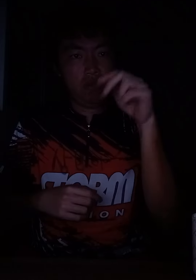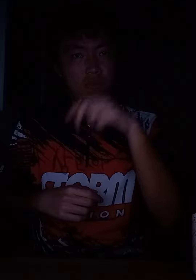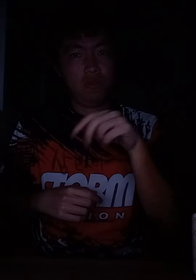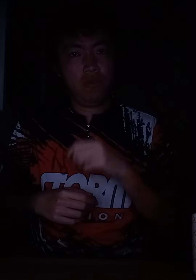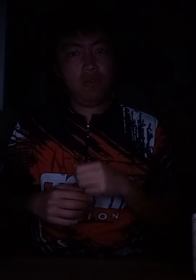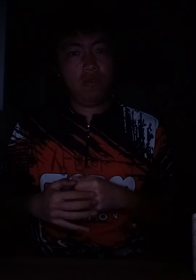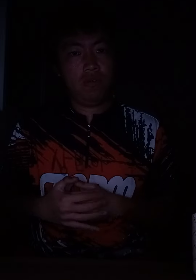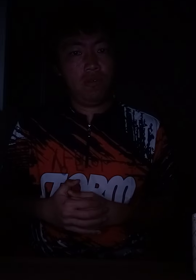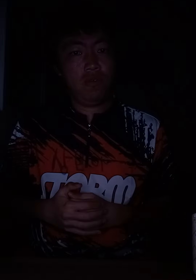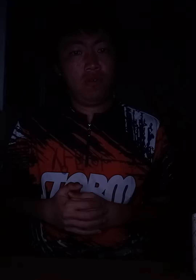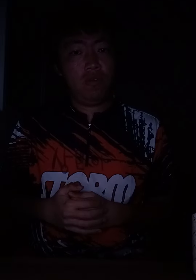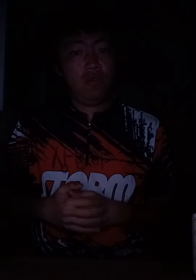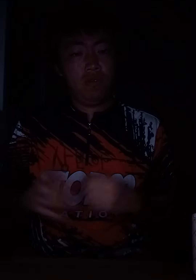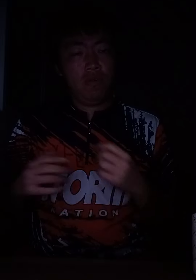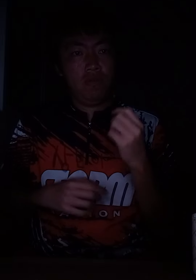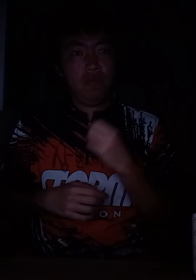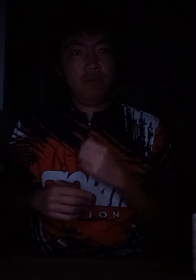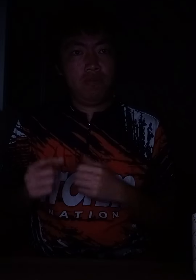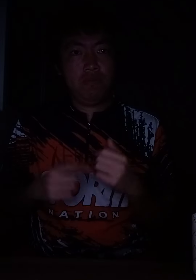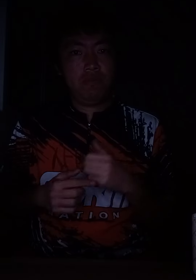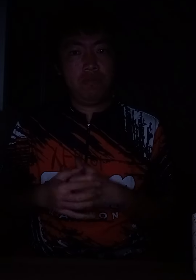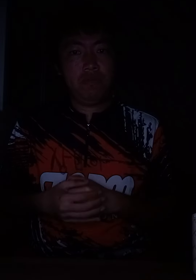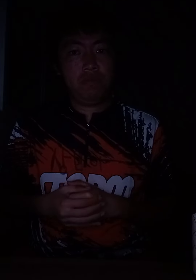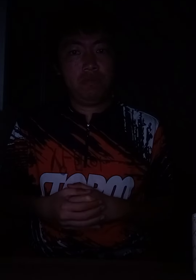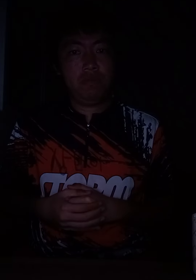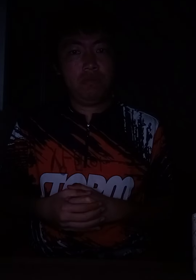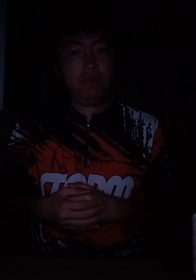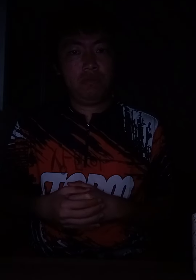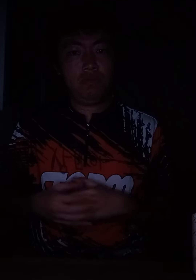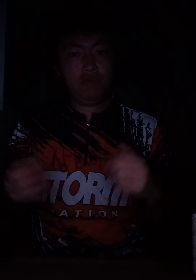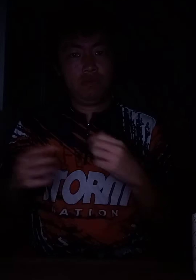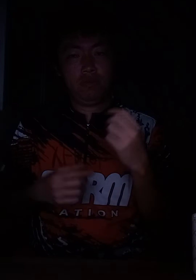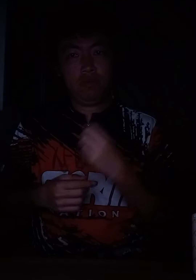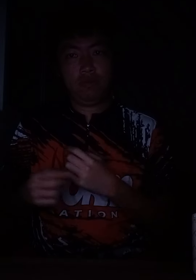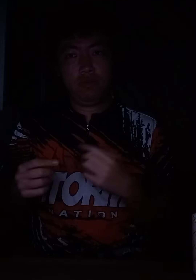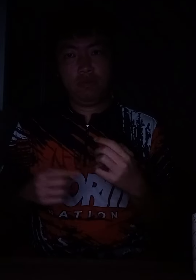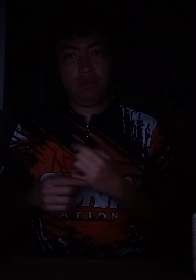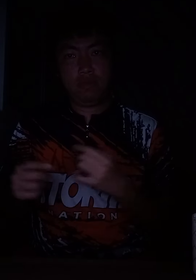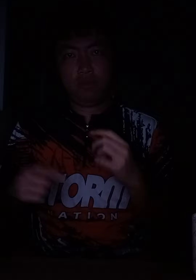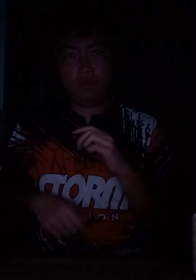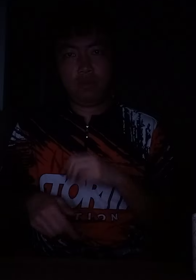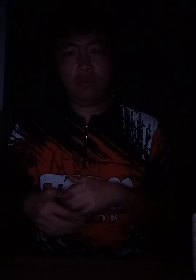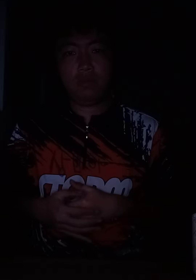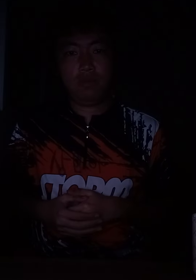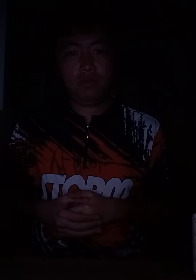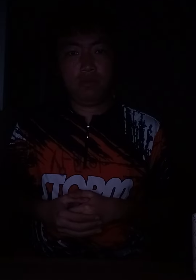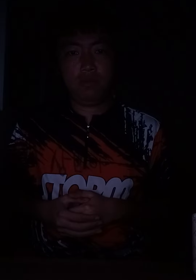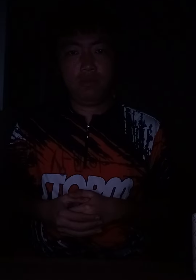안 쓰고 오세요. 굳이 사진을 찍어가면서 봤을 때는 되게 신고를 해야 되는 분이 모르겠고